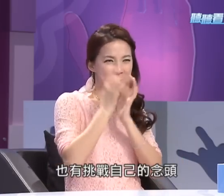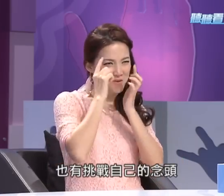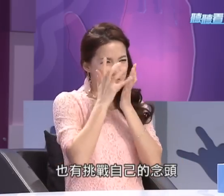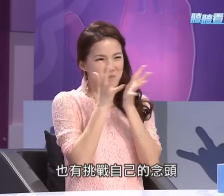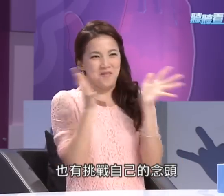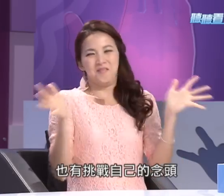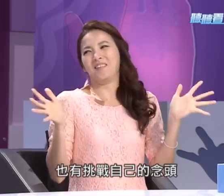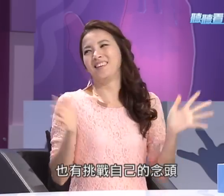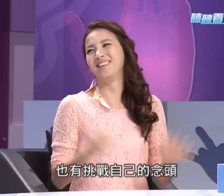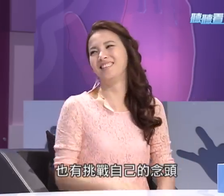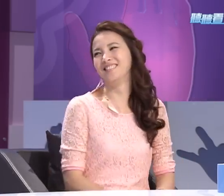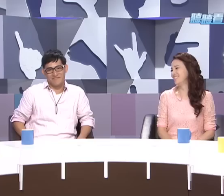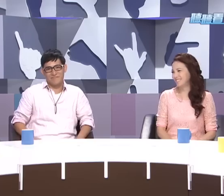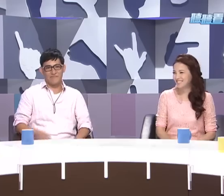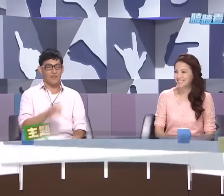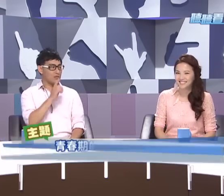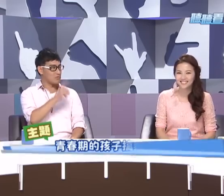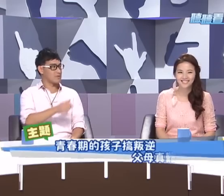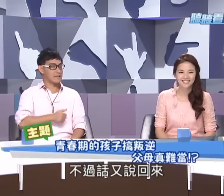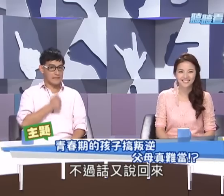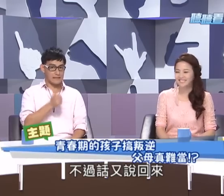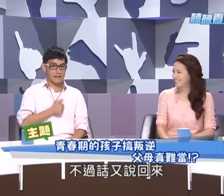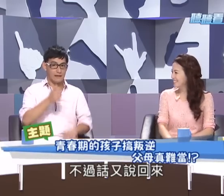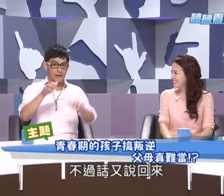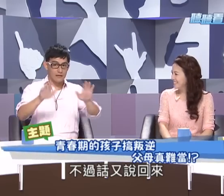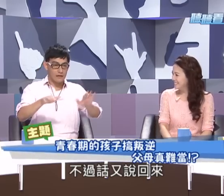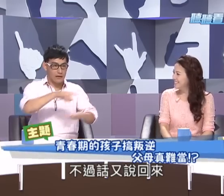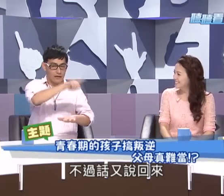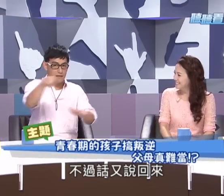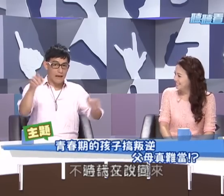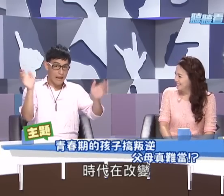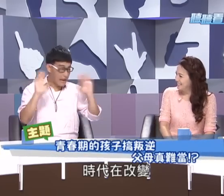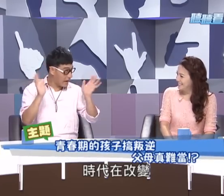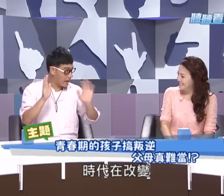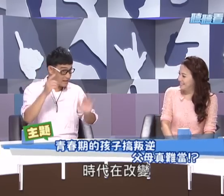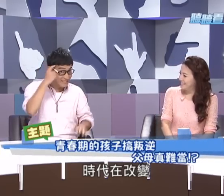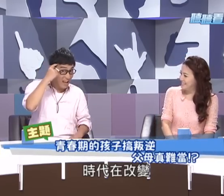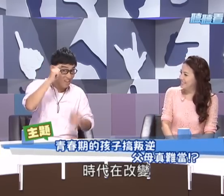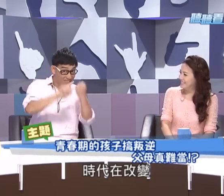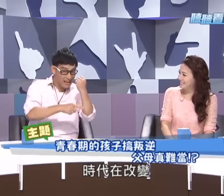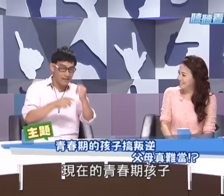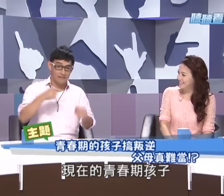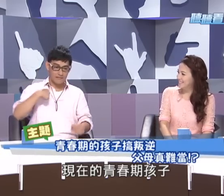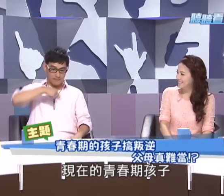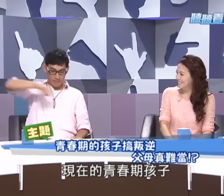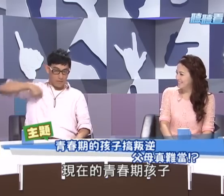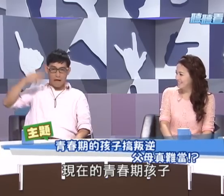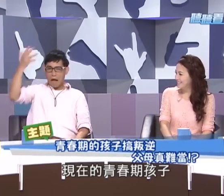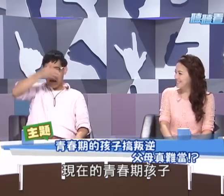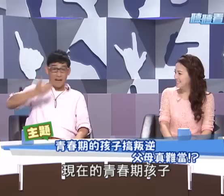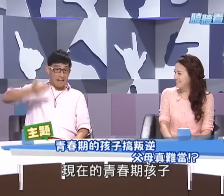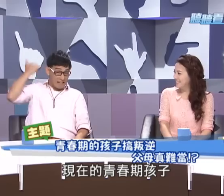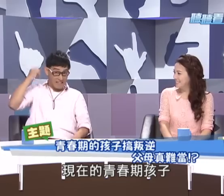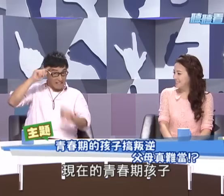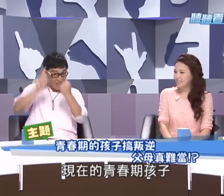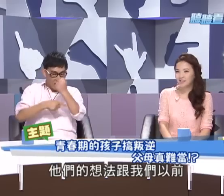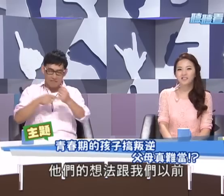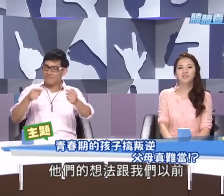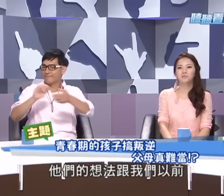己的念头。 不过话又说回来啊，时代在改变，现在的青春期孩子啊，他们的想法